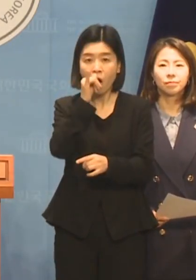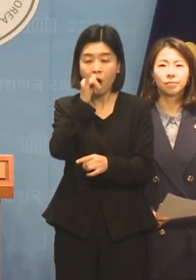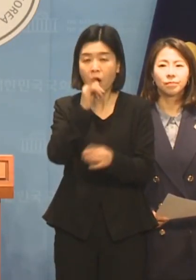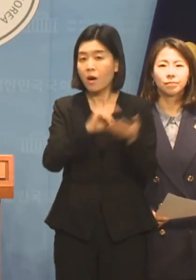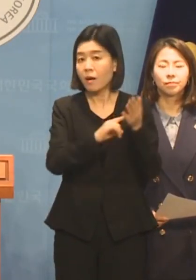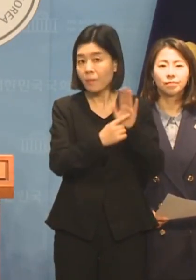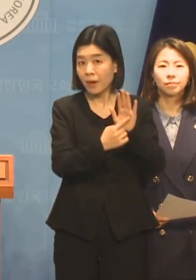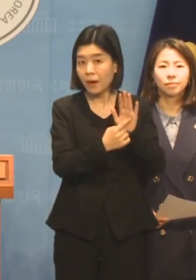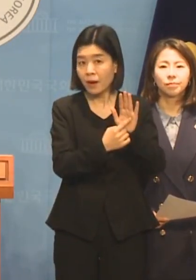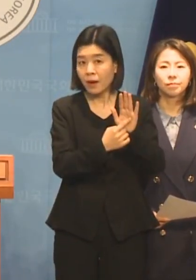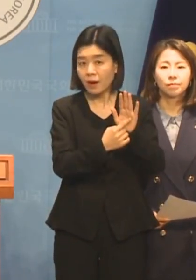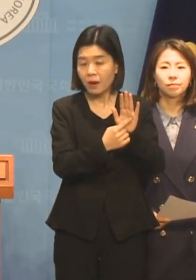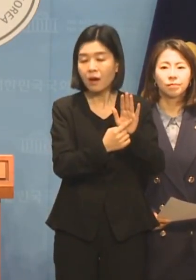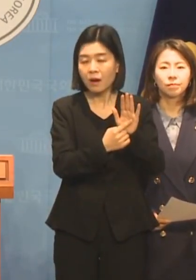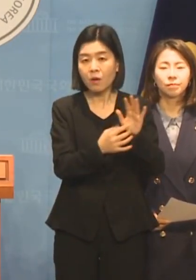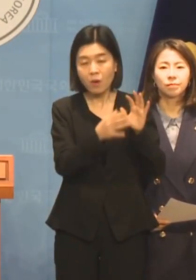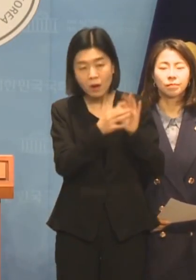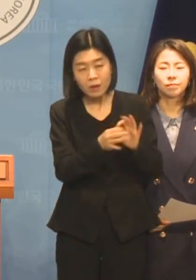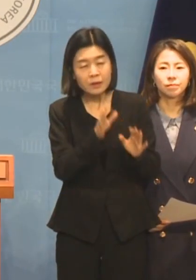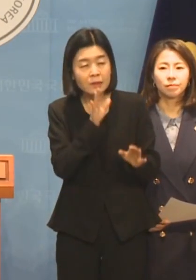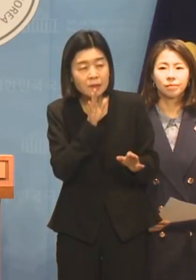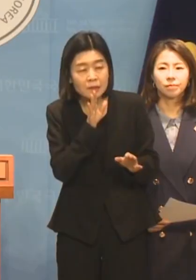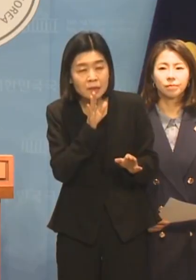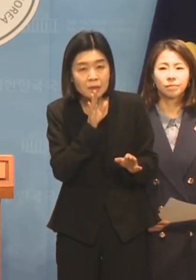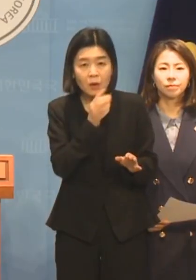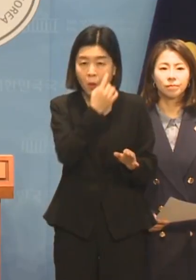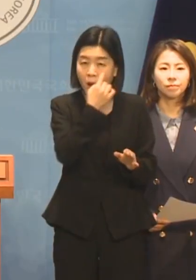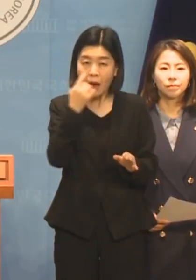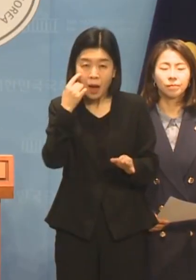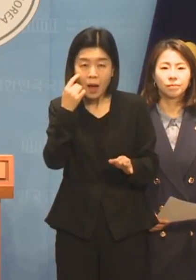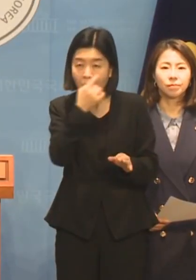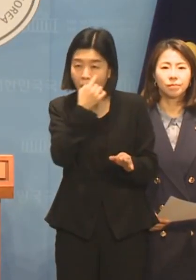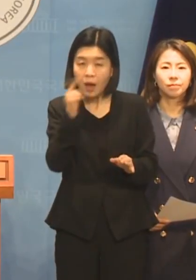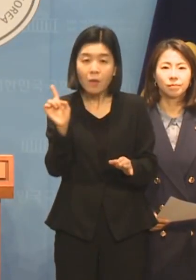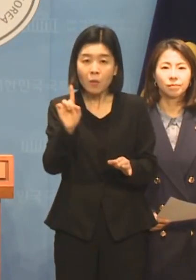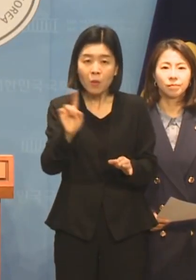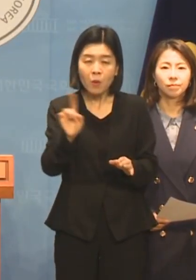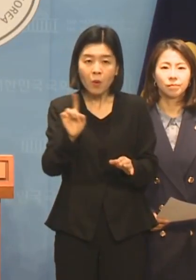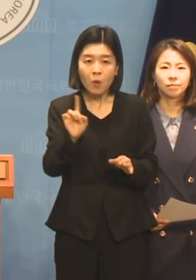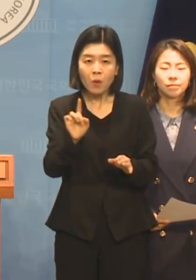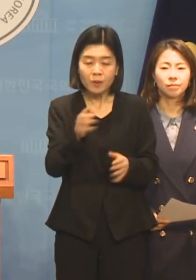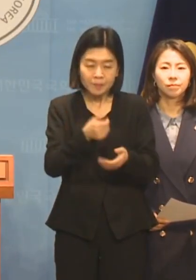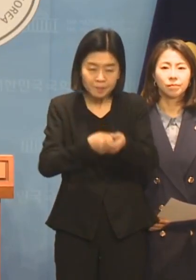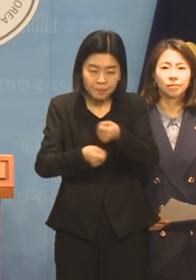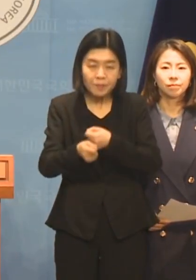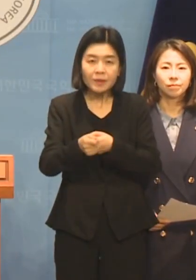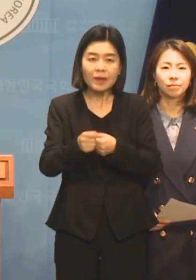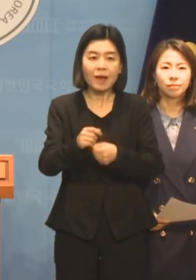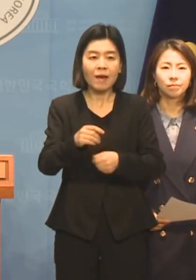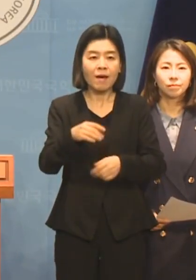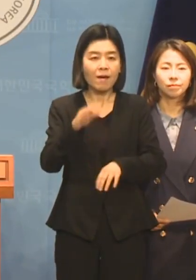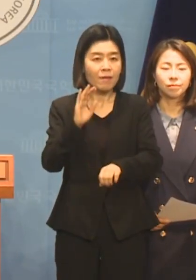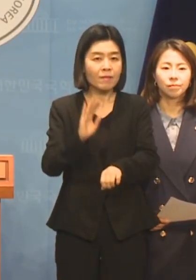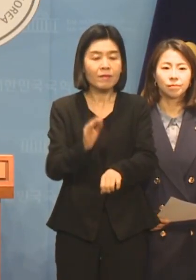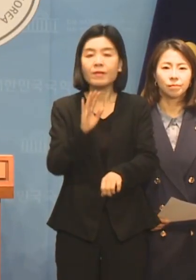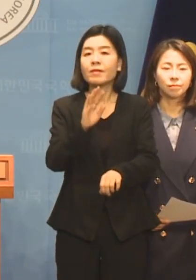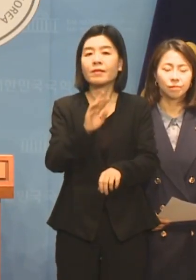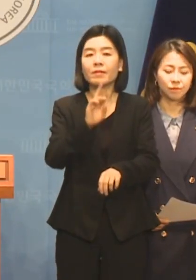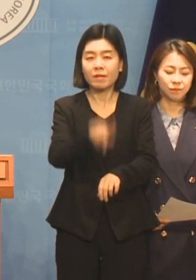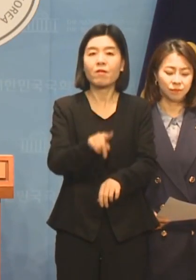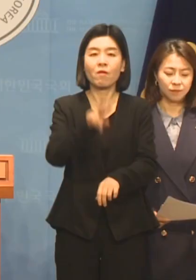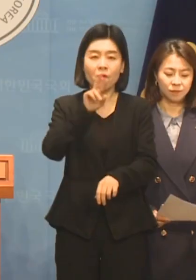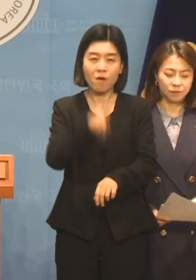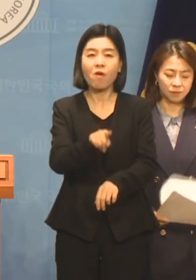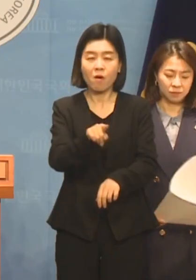내용을 들으셨습니다. 그것과 관련해서 실제 저희가 파악한 근거를 중심으로 해서 사실관계가 아니라고 하는 것을